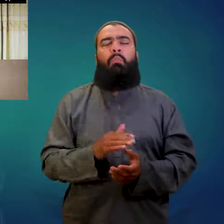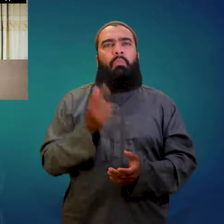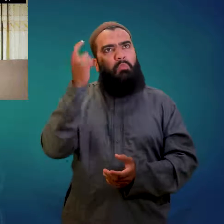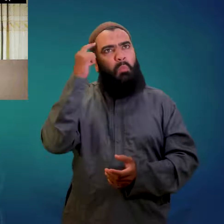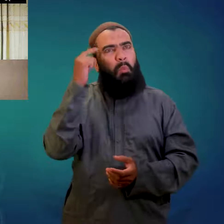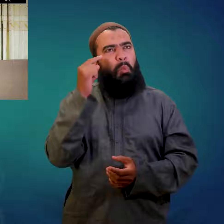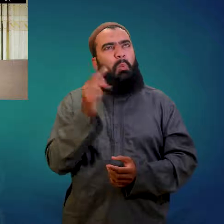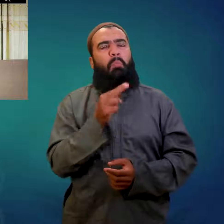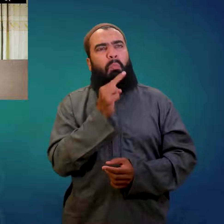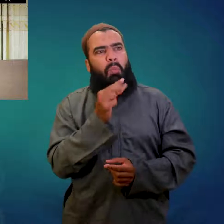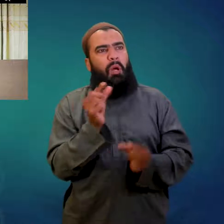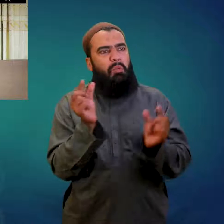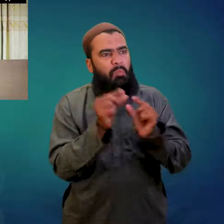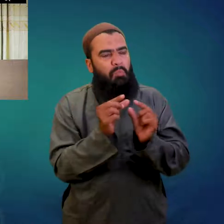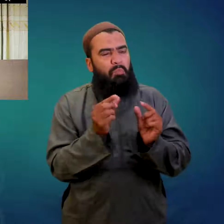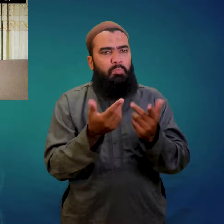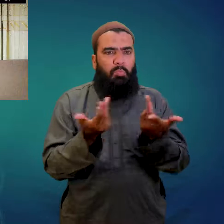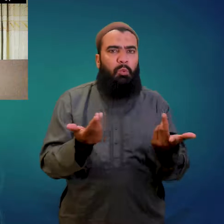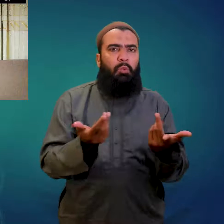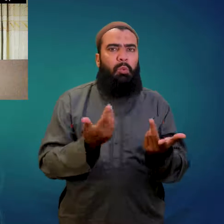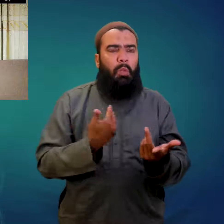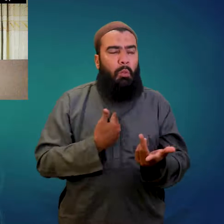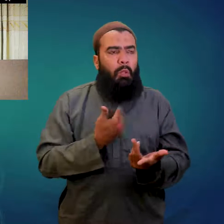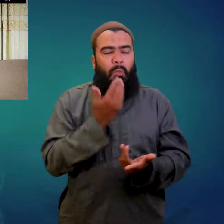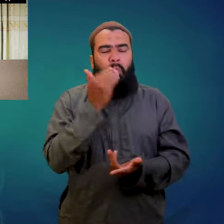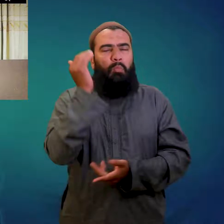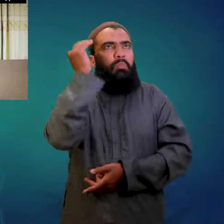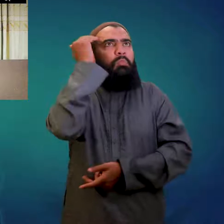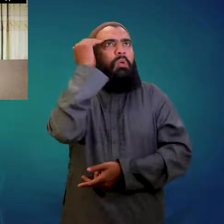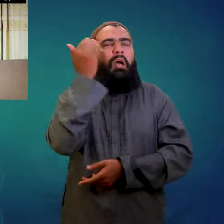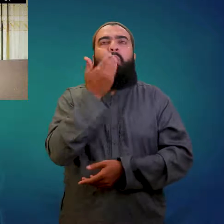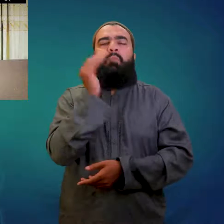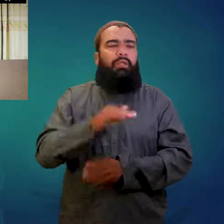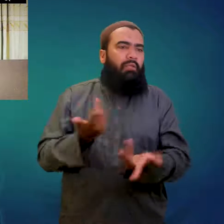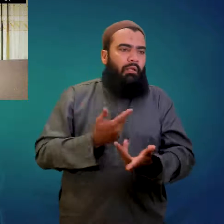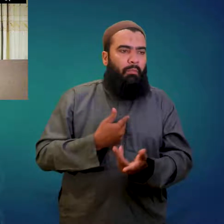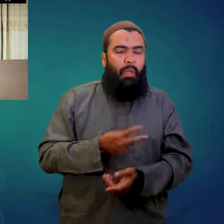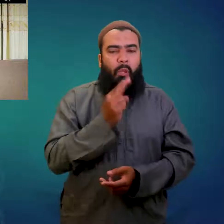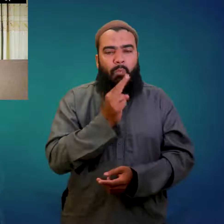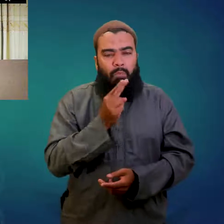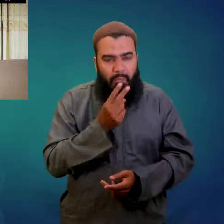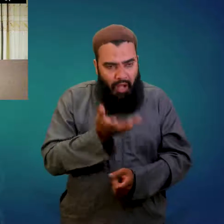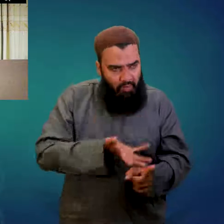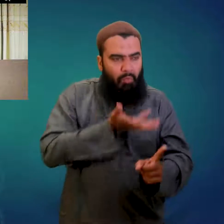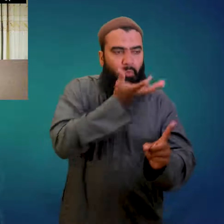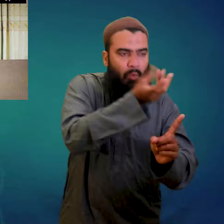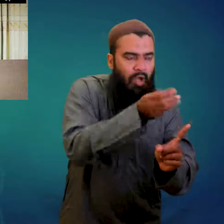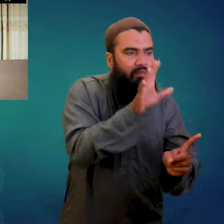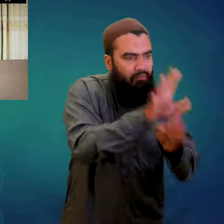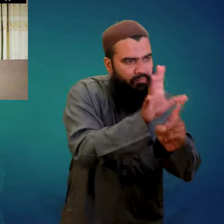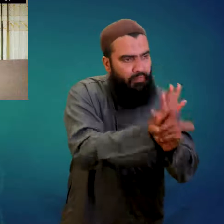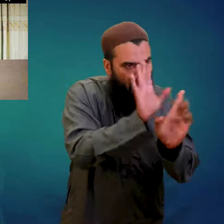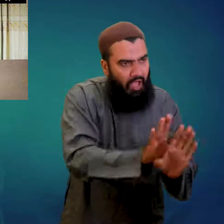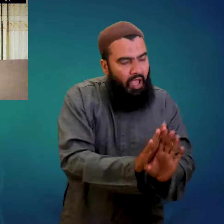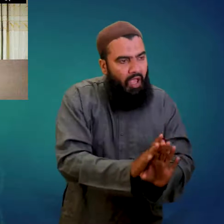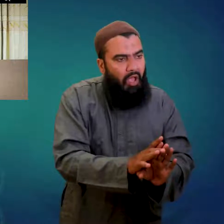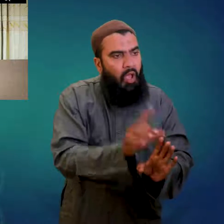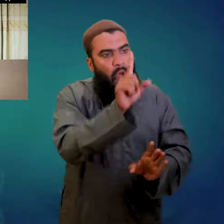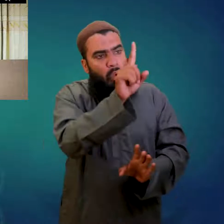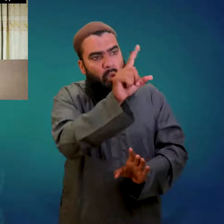کچھ استثناء بھی مفسرین نے فرمایا ہے کہ ضروری نہیں کہ جو آدمی کہہ رہا ہو اور اس پر 100% عمل